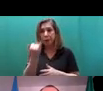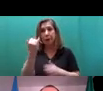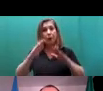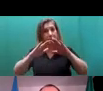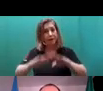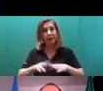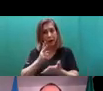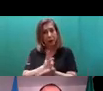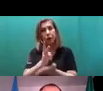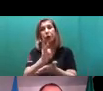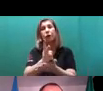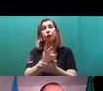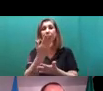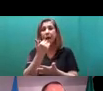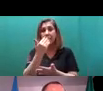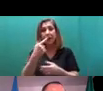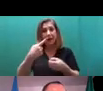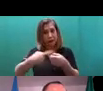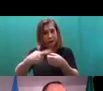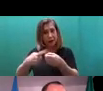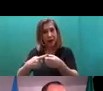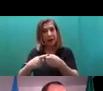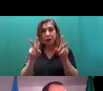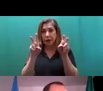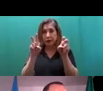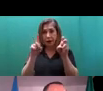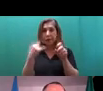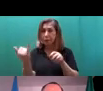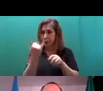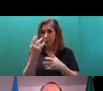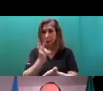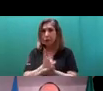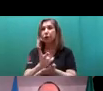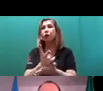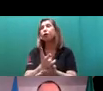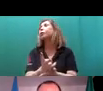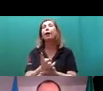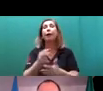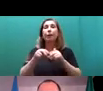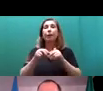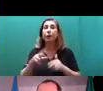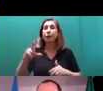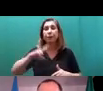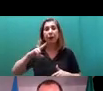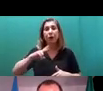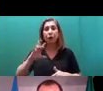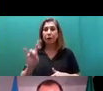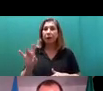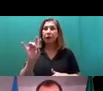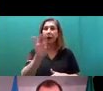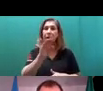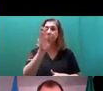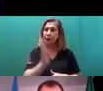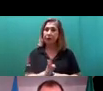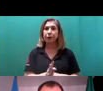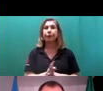da alimentação e as cidades. E quero subrayar algo que é muito particular no Brasil,